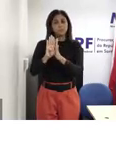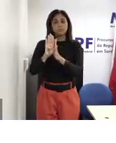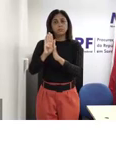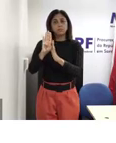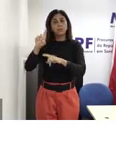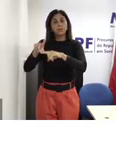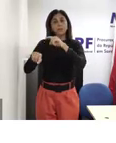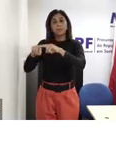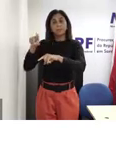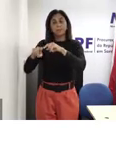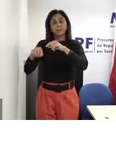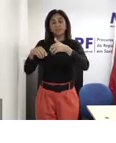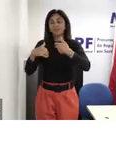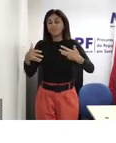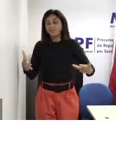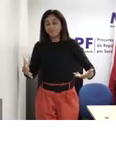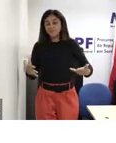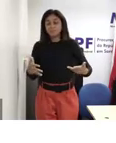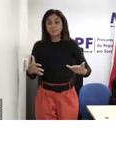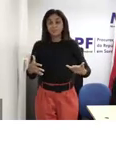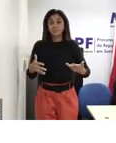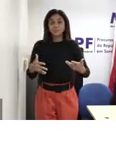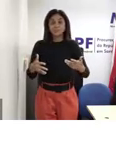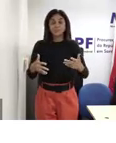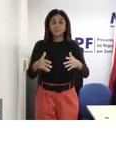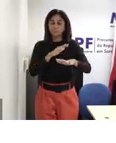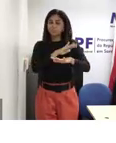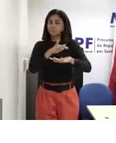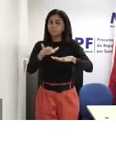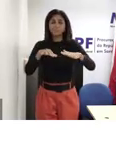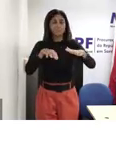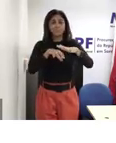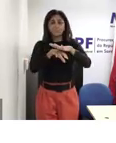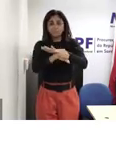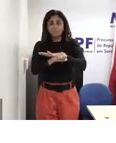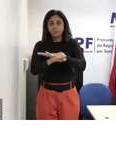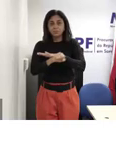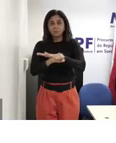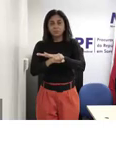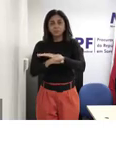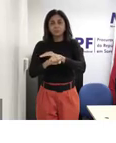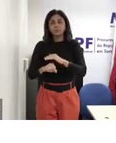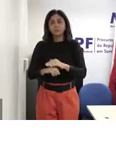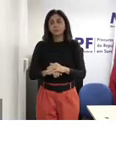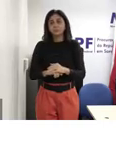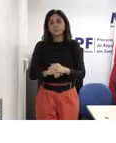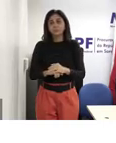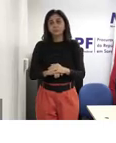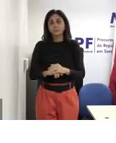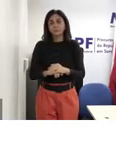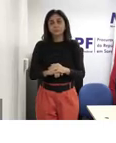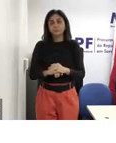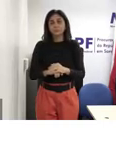um ano muito triste eh esses dados em termos de eh